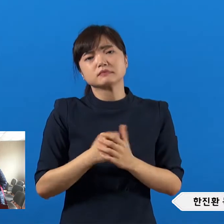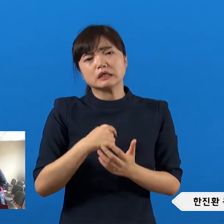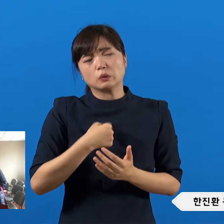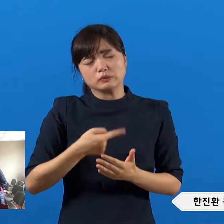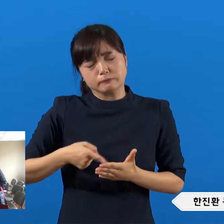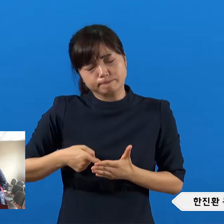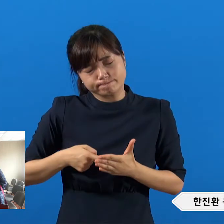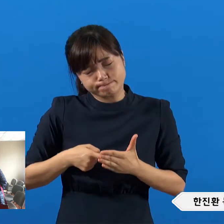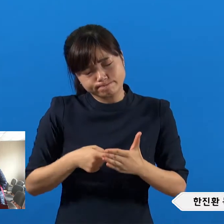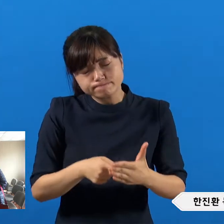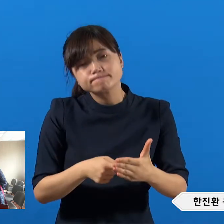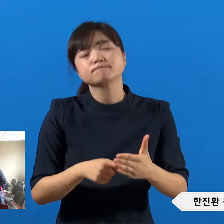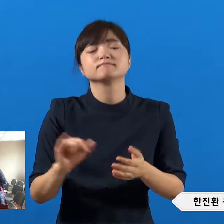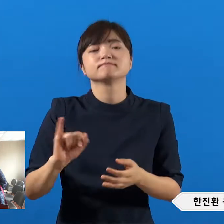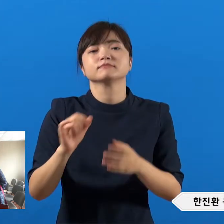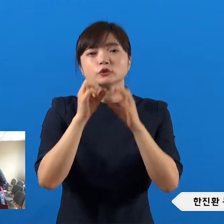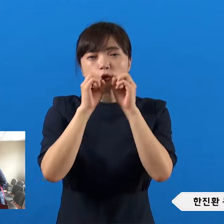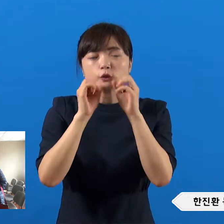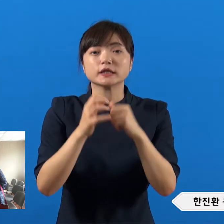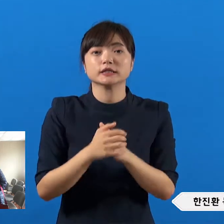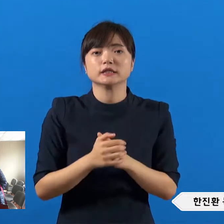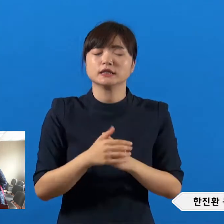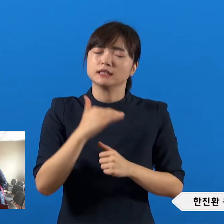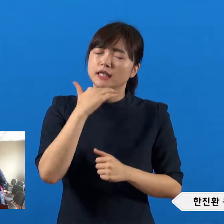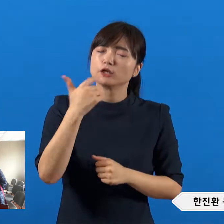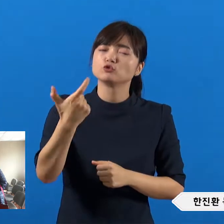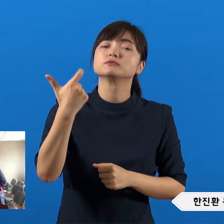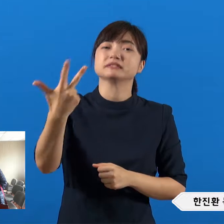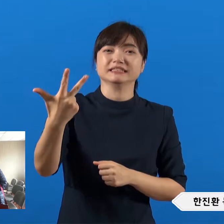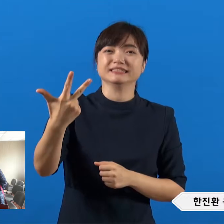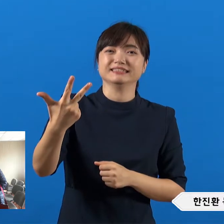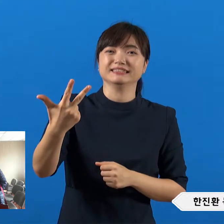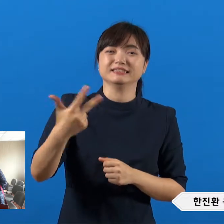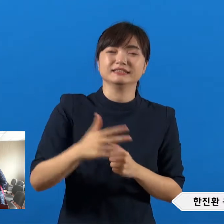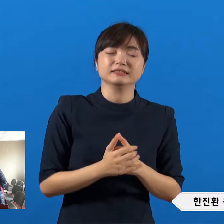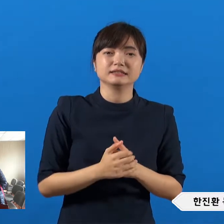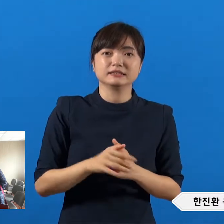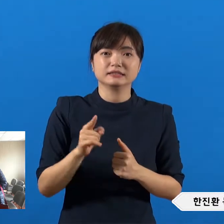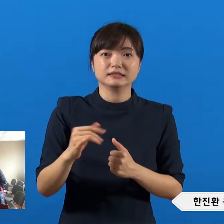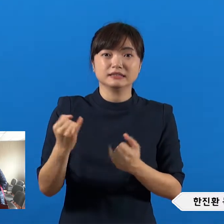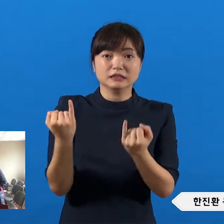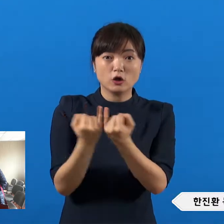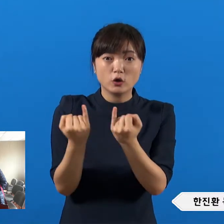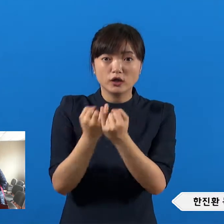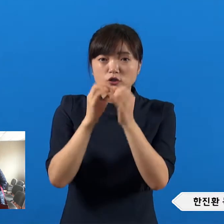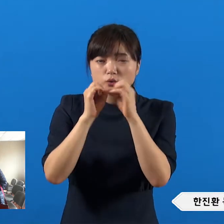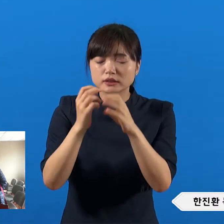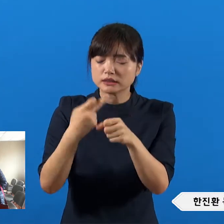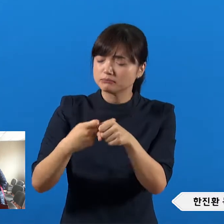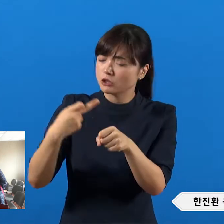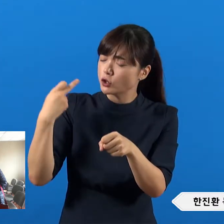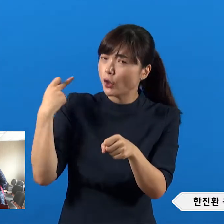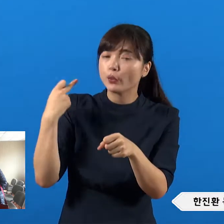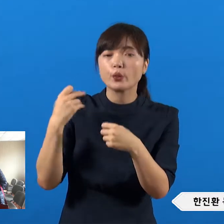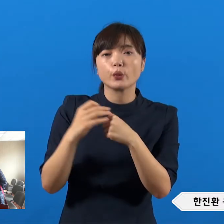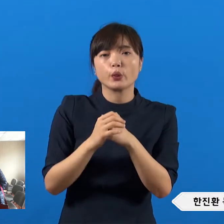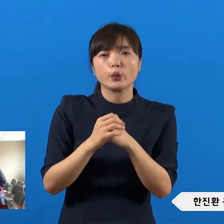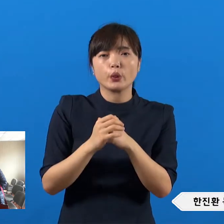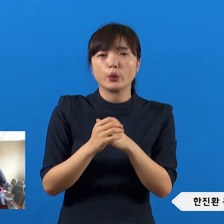혼자 사시는 싱글 전도사님입니다. 67세. 그 전도사님이 12년 전에